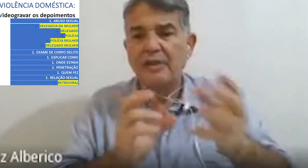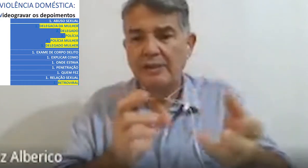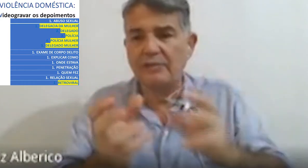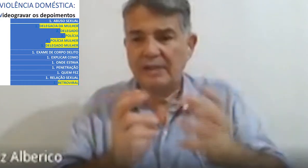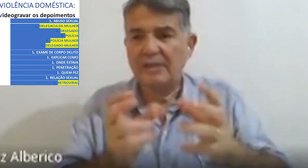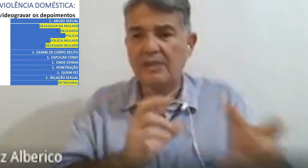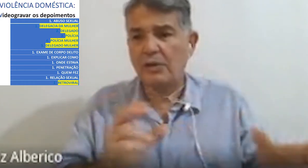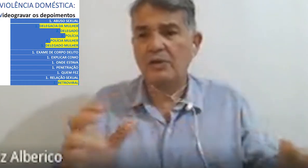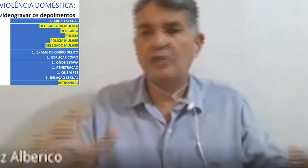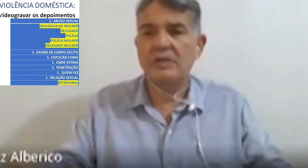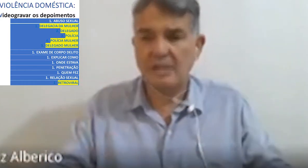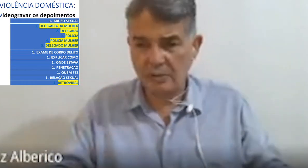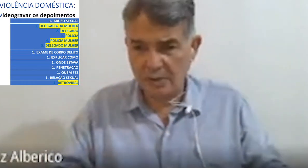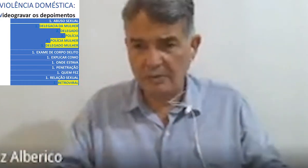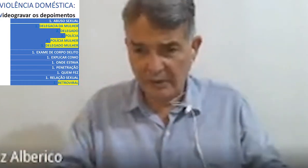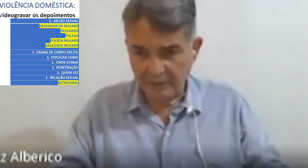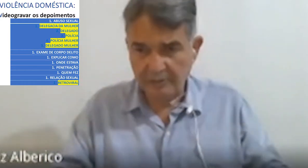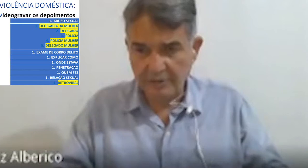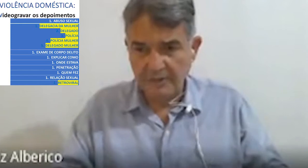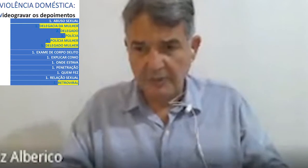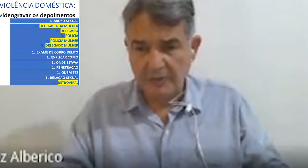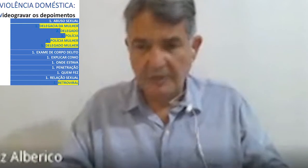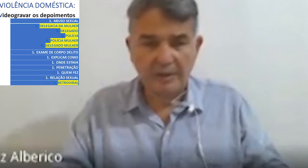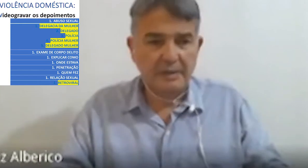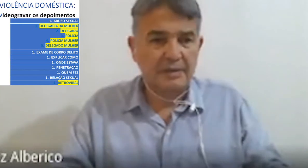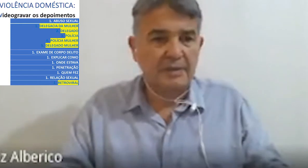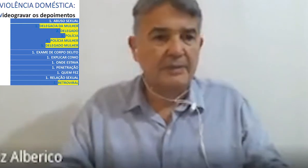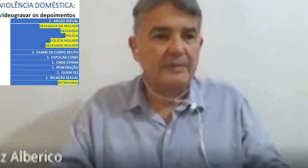fato verdadeiro aí ou está sendo camuflado. Né?